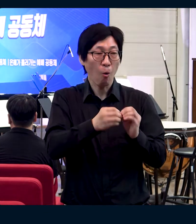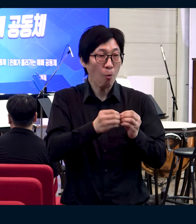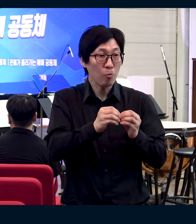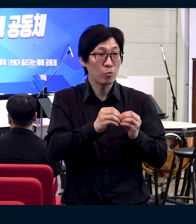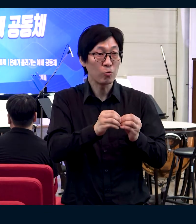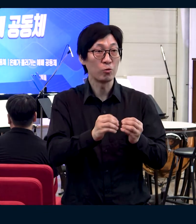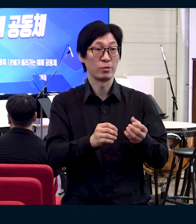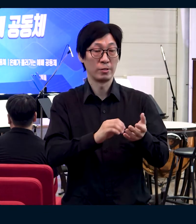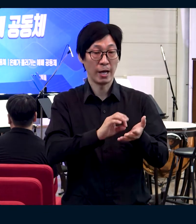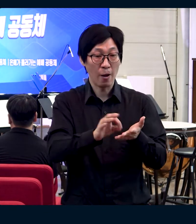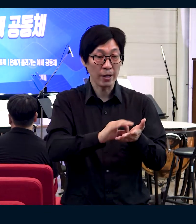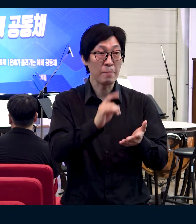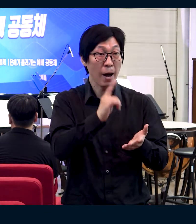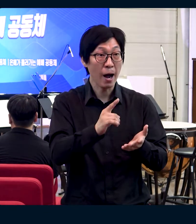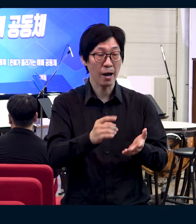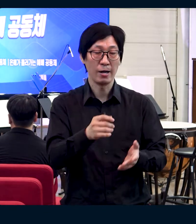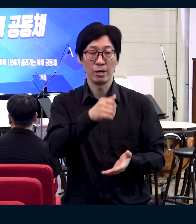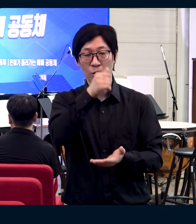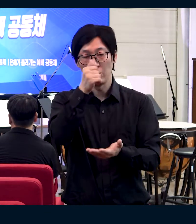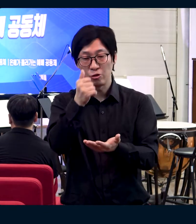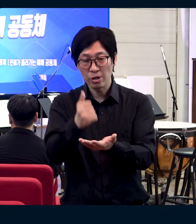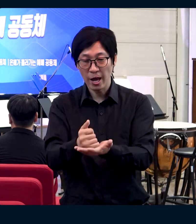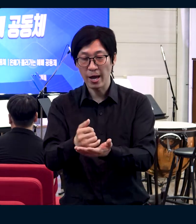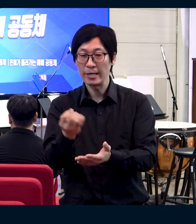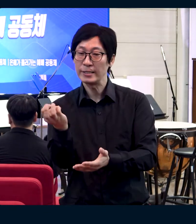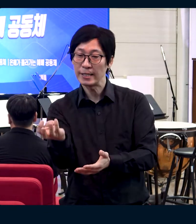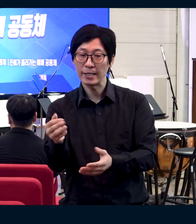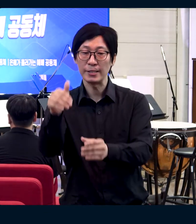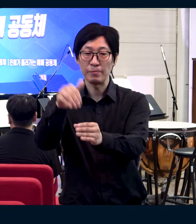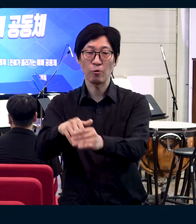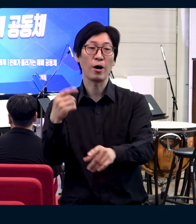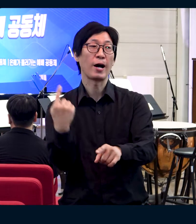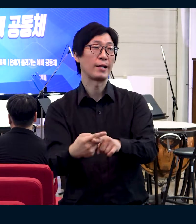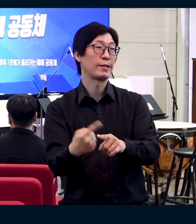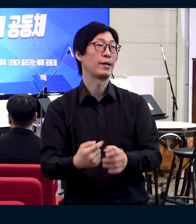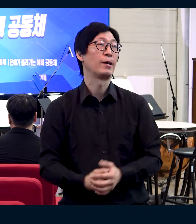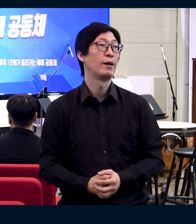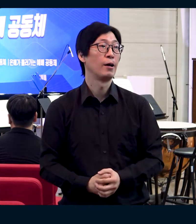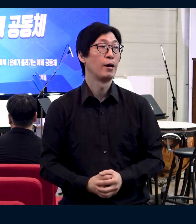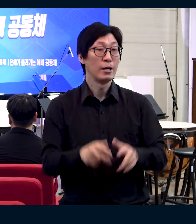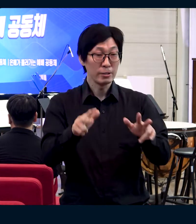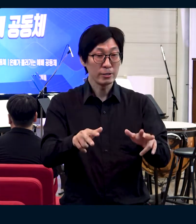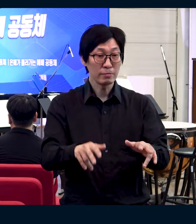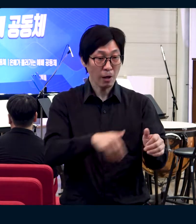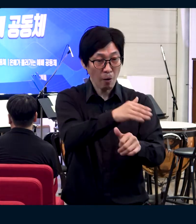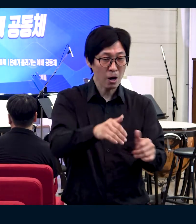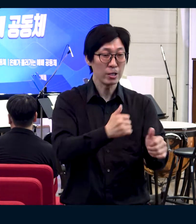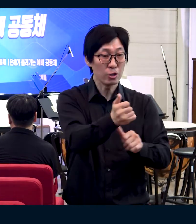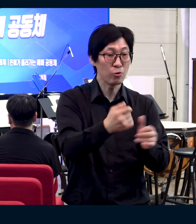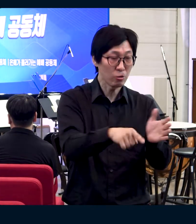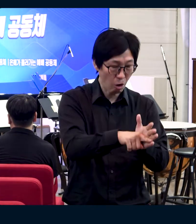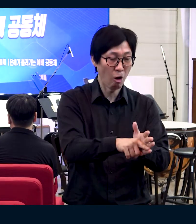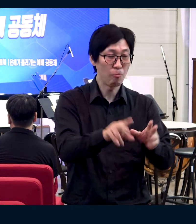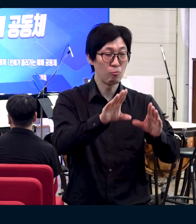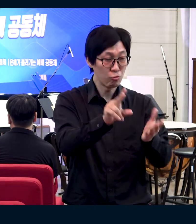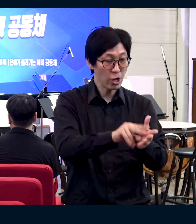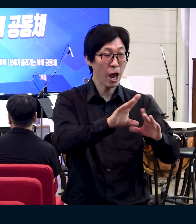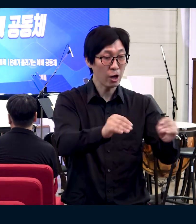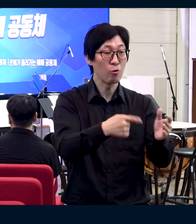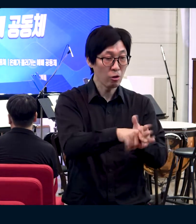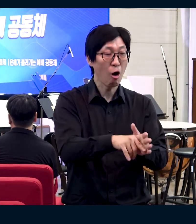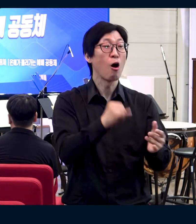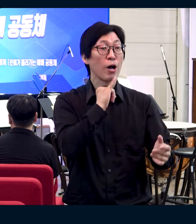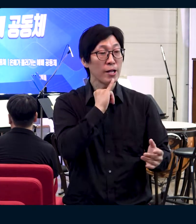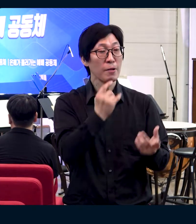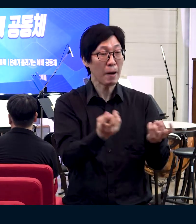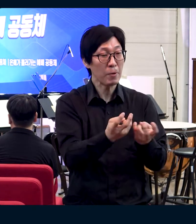것은요, 죄의 씨앗을 심는 거예요. 당장 볼 때는 해법처럼 보일지 모르지만, 당장 볼 때는 그것이